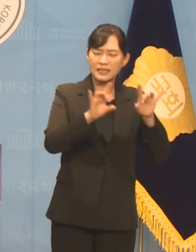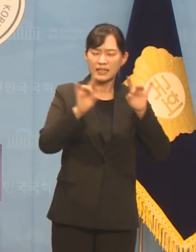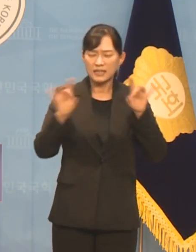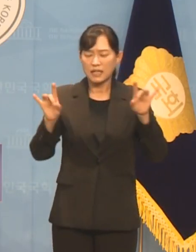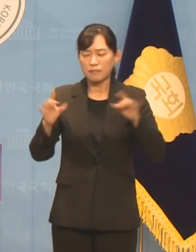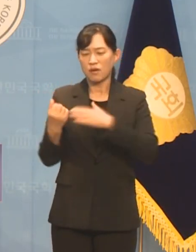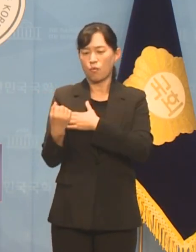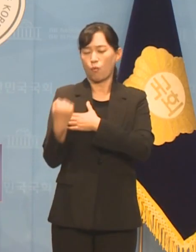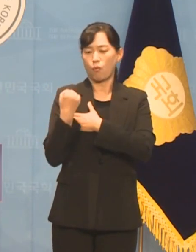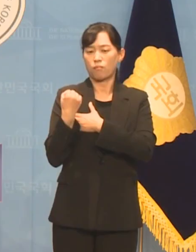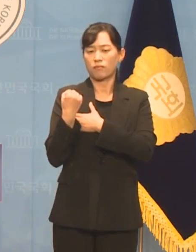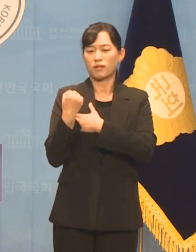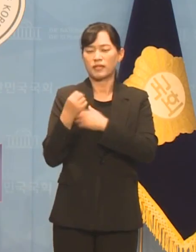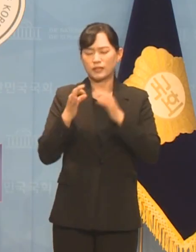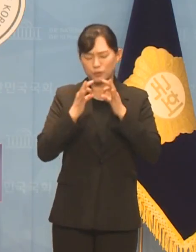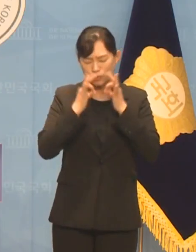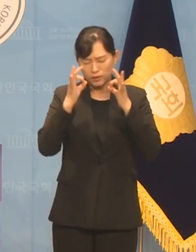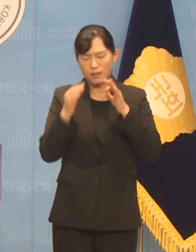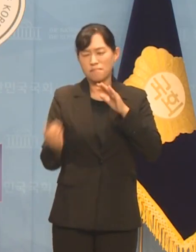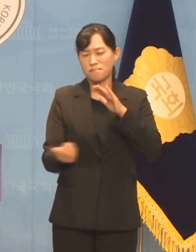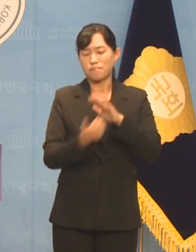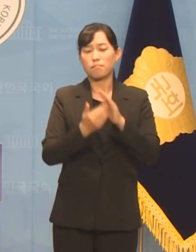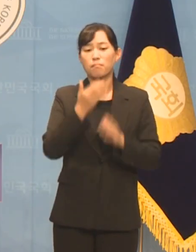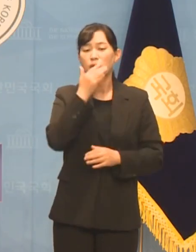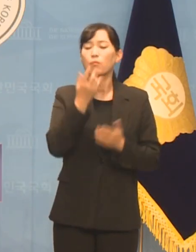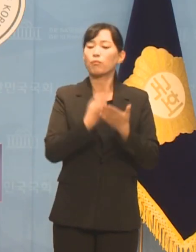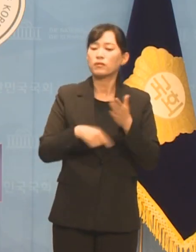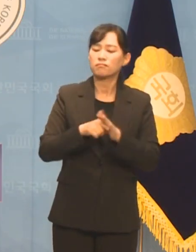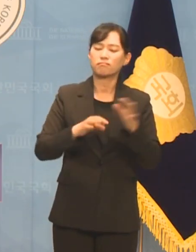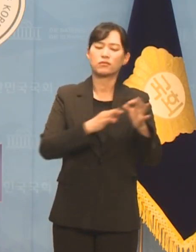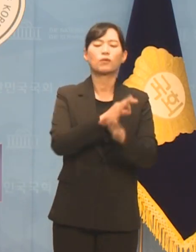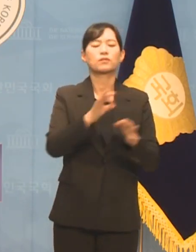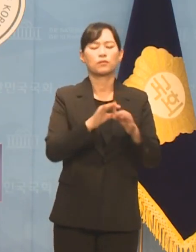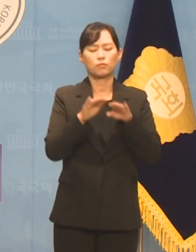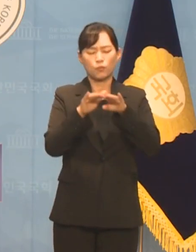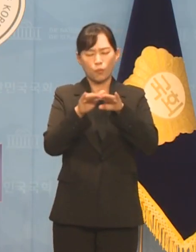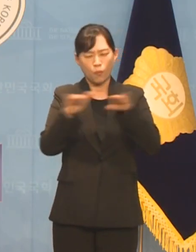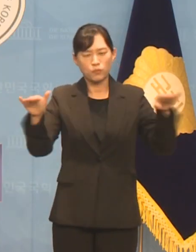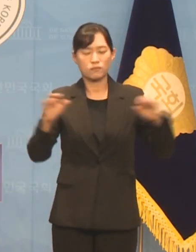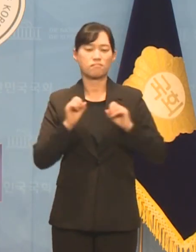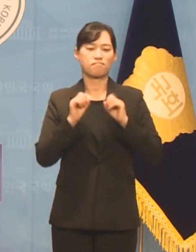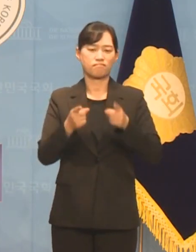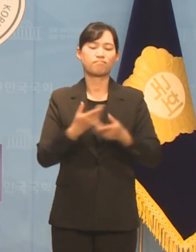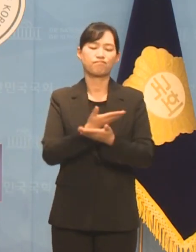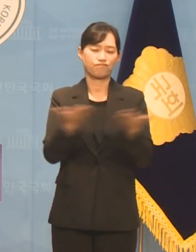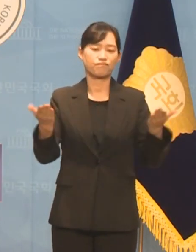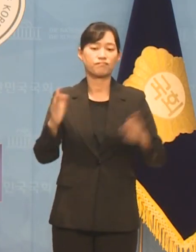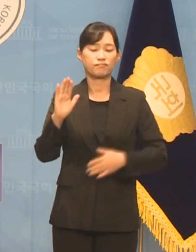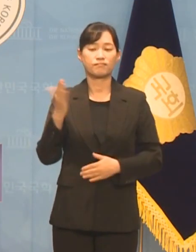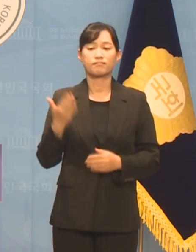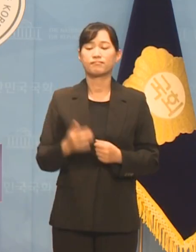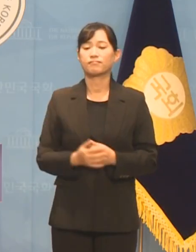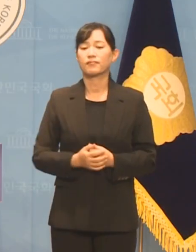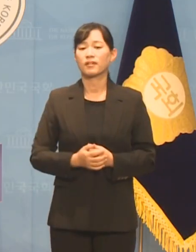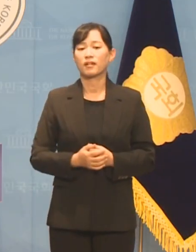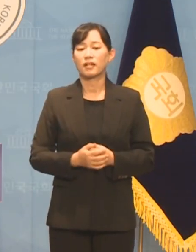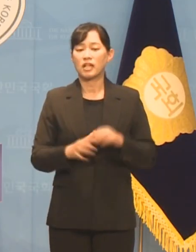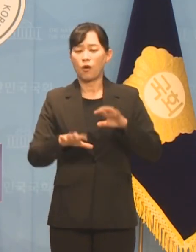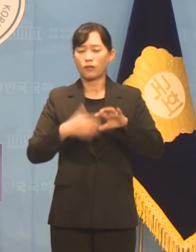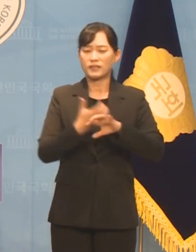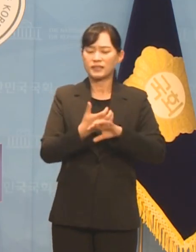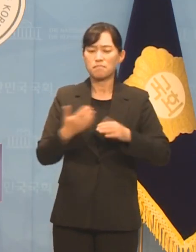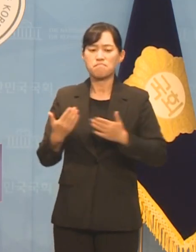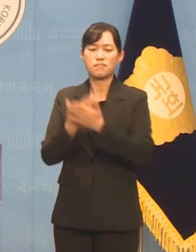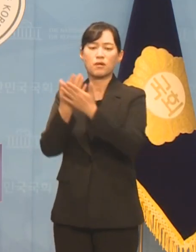역량이 최대한으로 발휘될 수 있도록 경제에서도 공정한 기회가 주어져야 합니다. 혁신 성장을